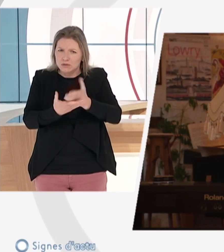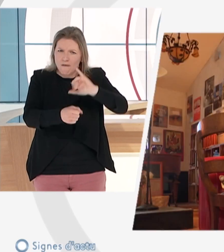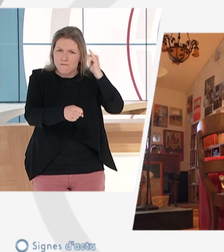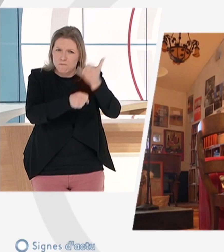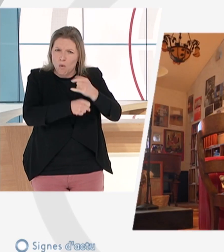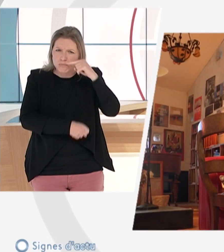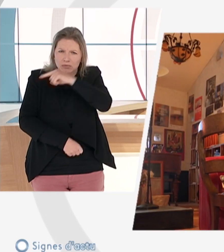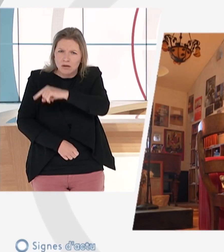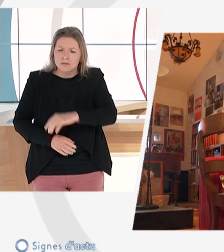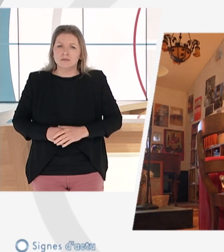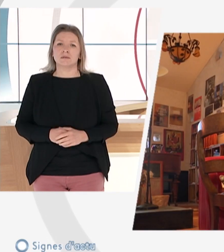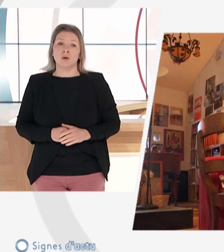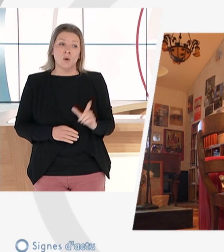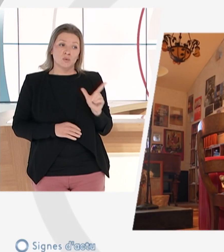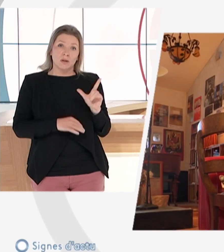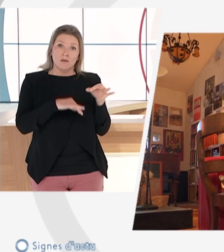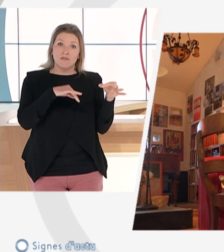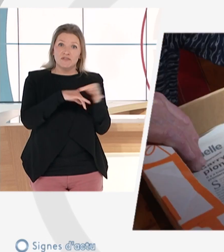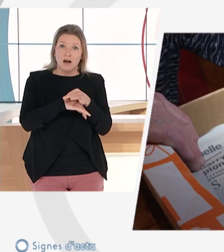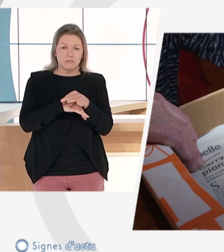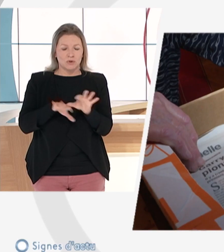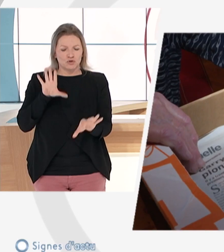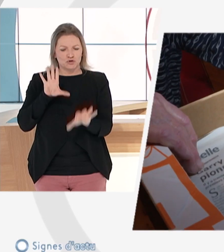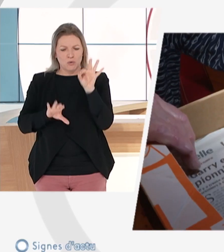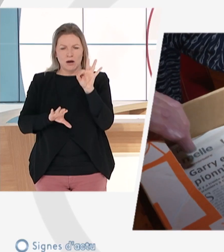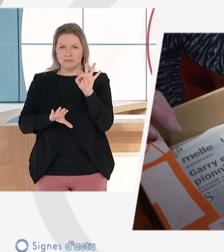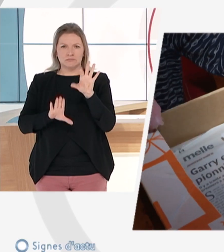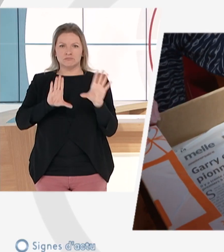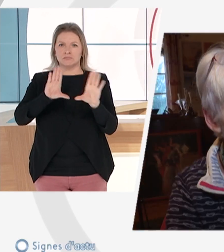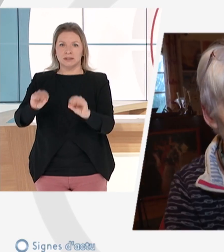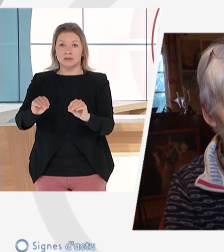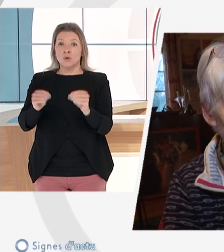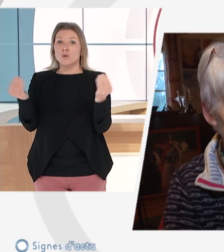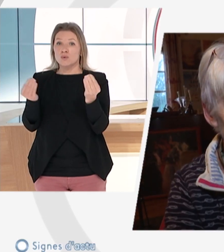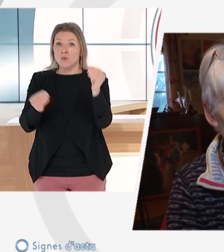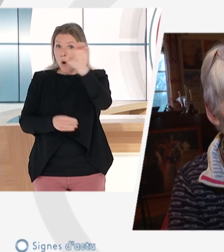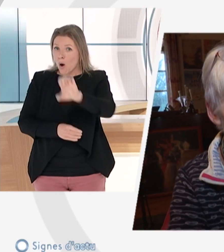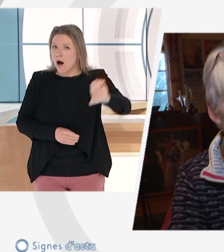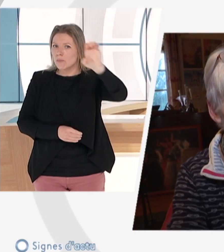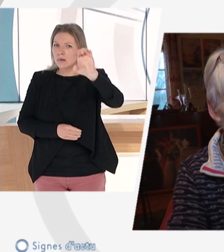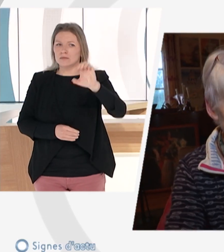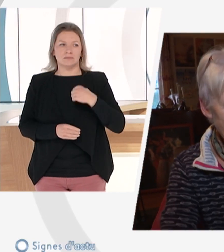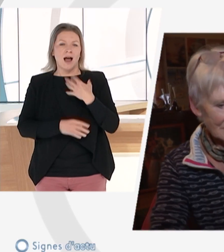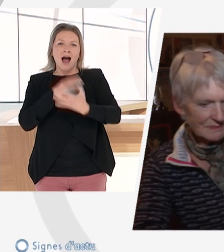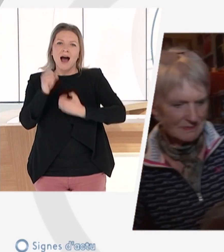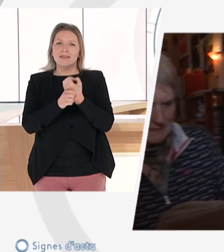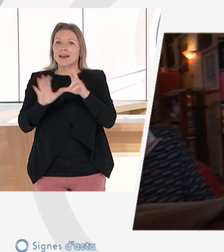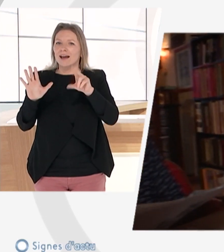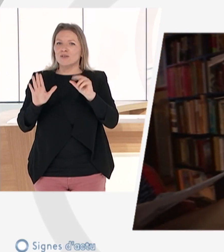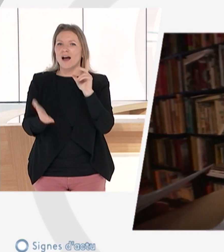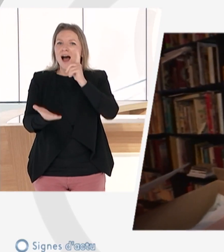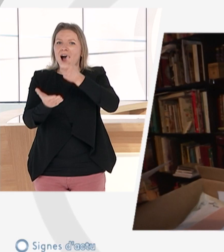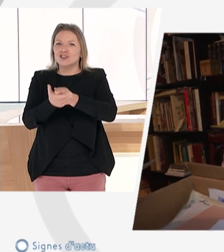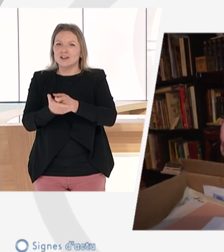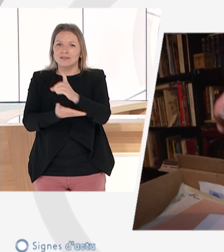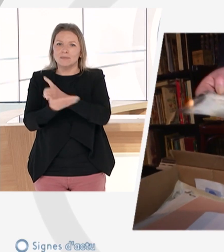pas vrai. Avec Suzanne, son épouse, ils ont fait le choix de l'Europe à la fin des années 80. Un coup de cœur pour une ferme de